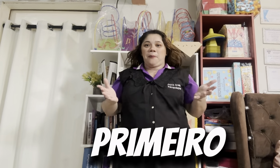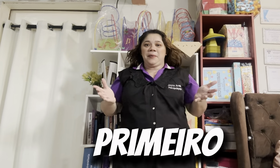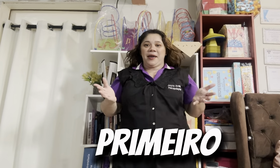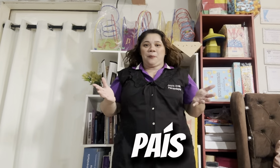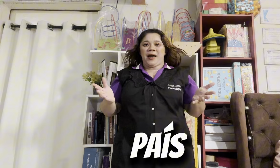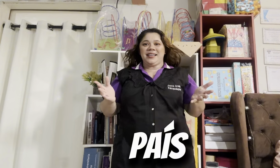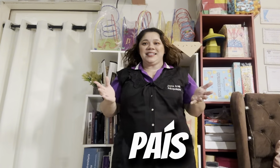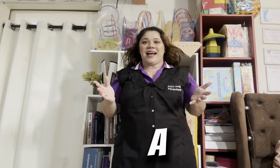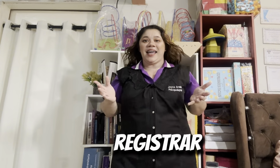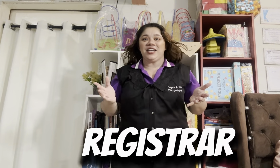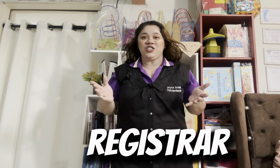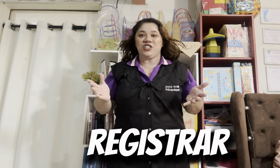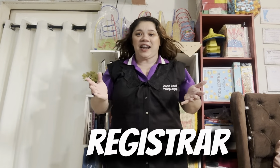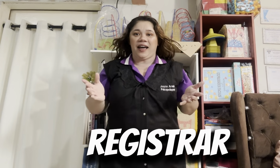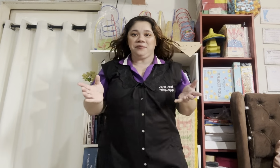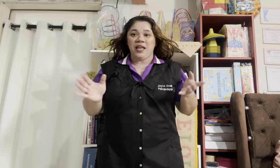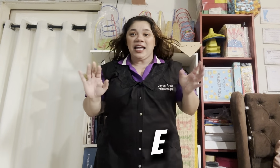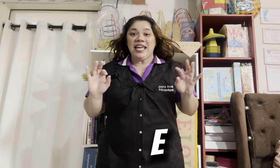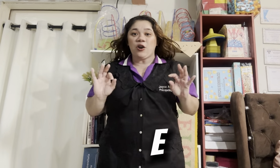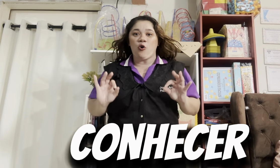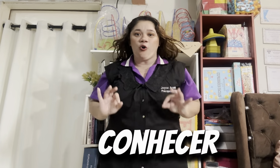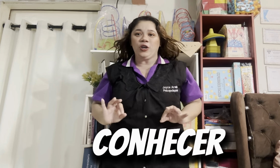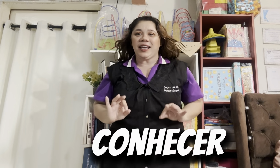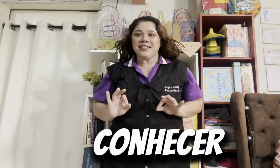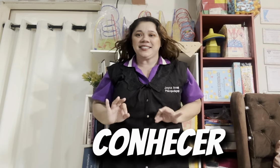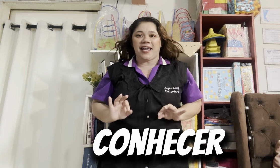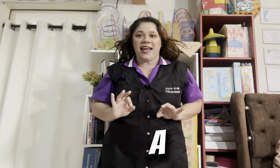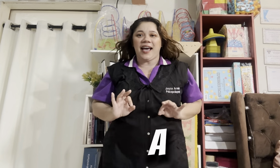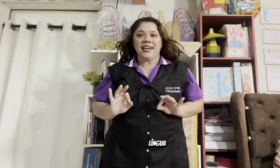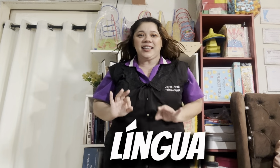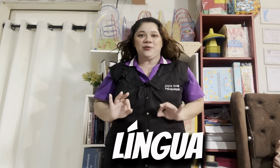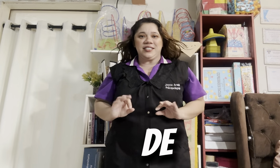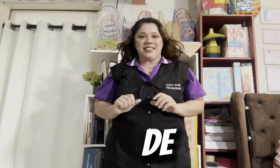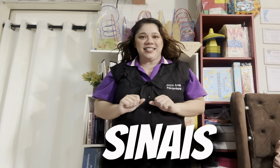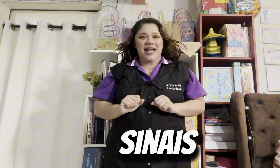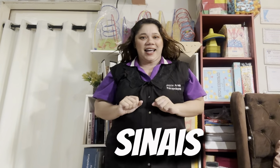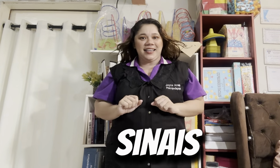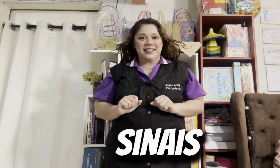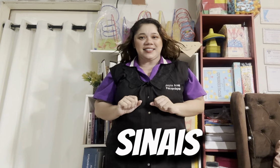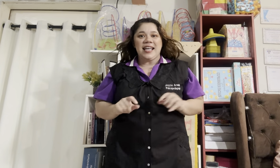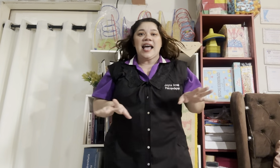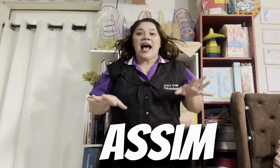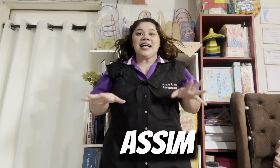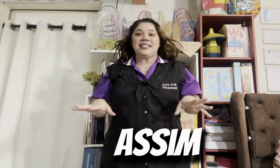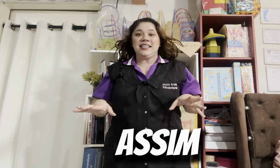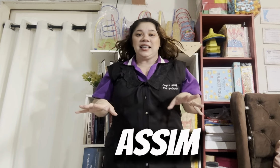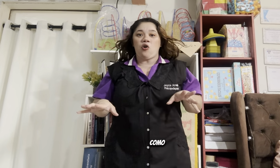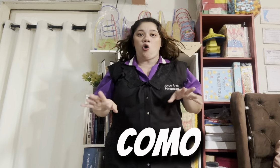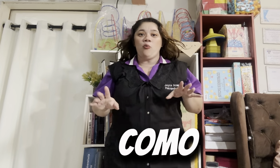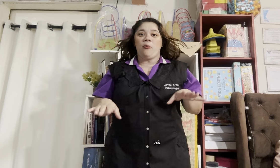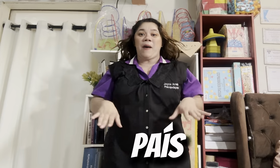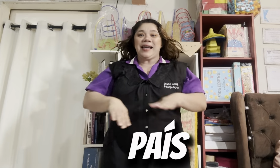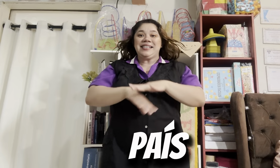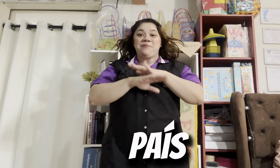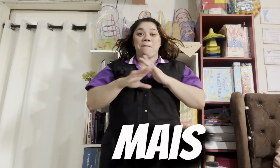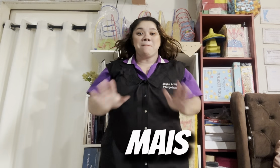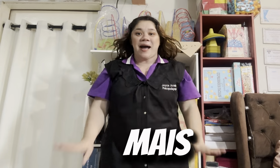primeiro país a registrar e conhecer a língua de sinais, assim como o país